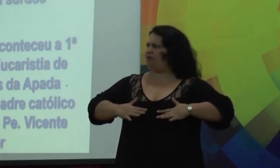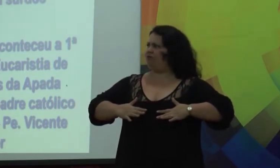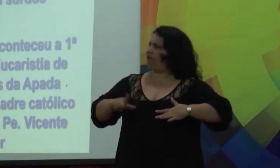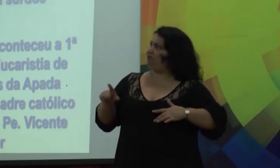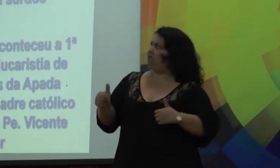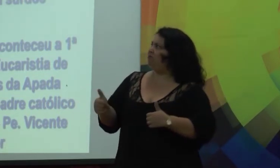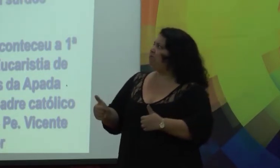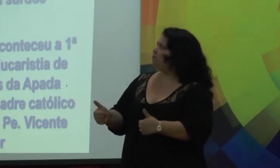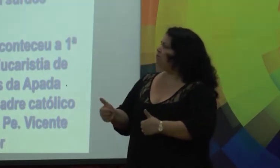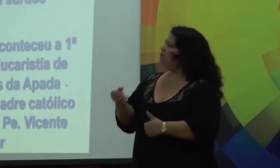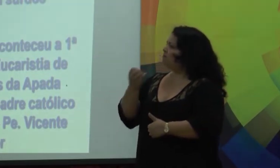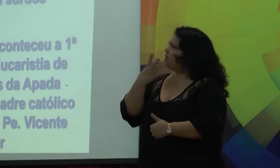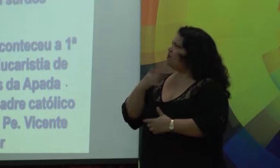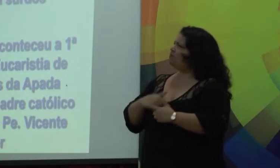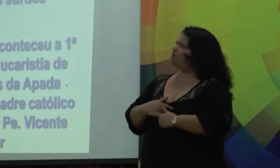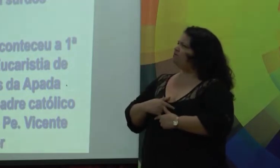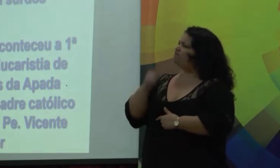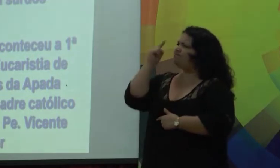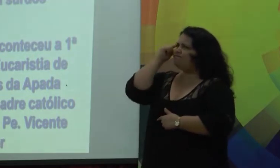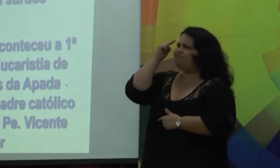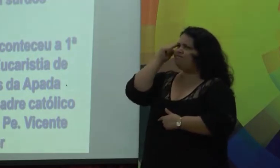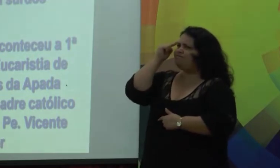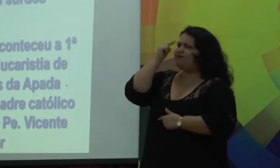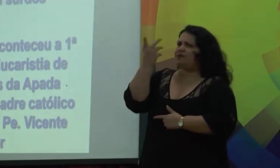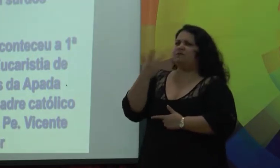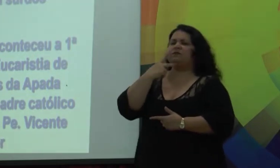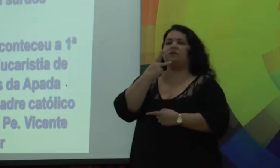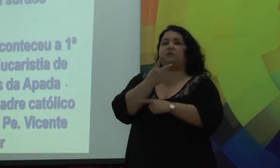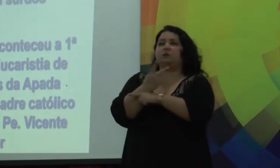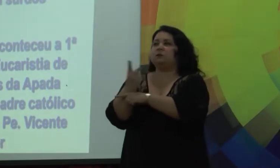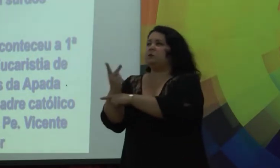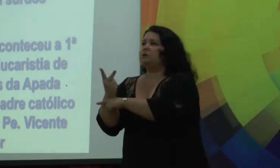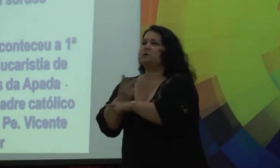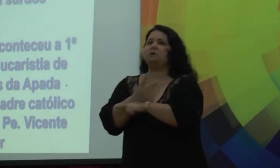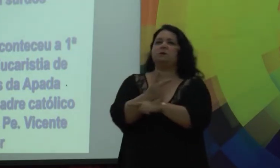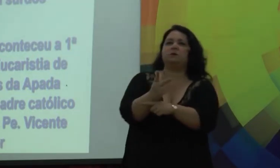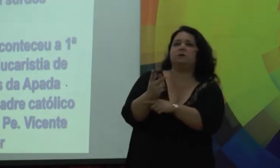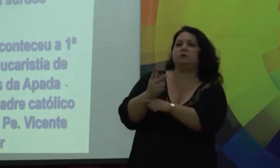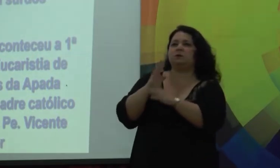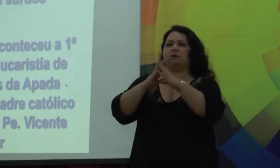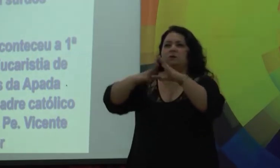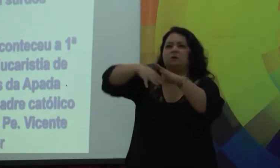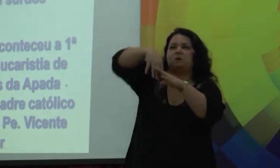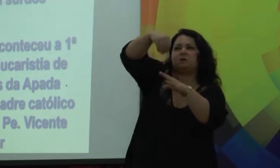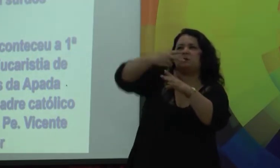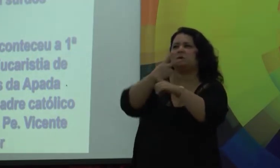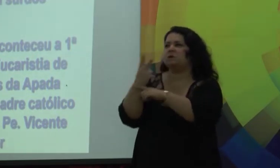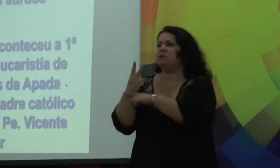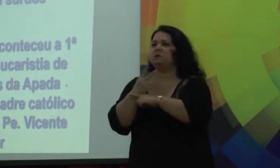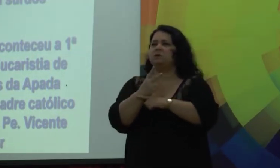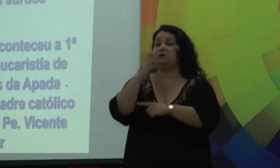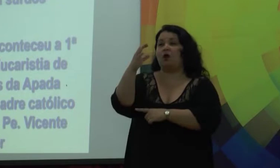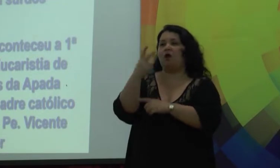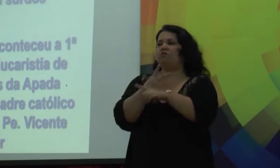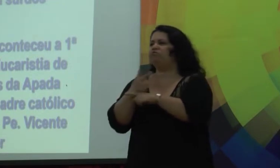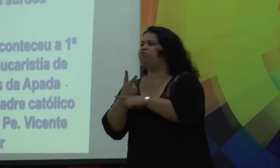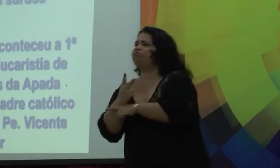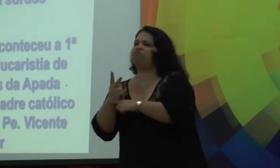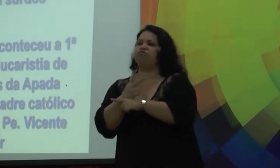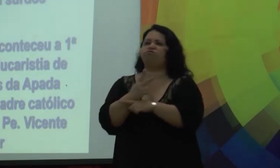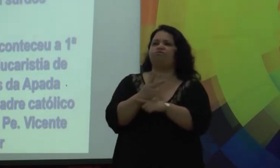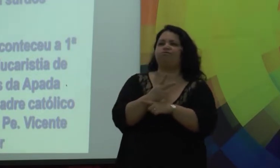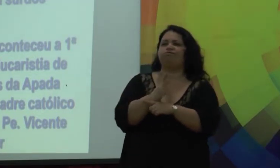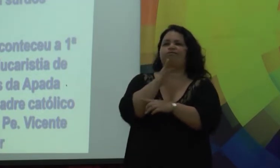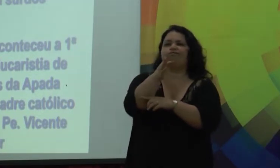Calma. Aí, então, eu fui procurar em 3 casas espíritas em Niterói, antes de chegar aqui.